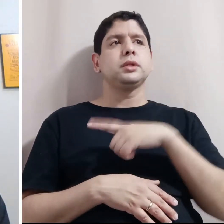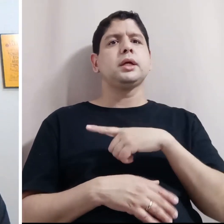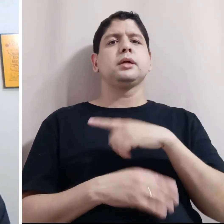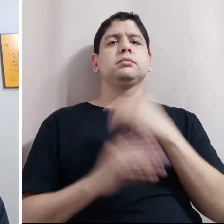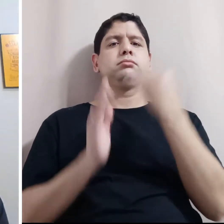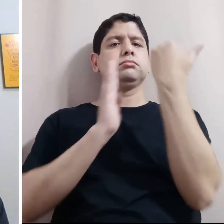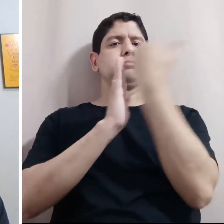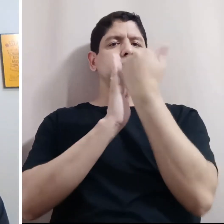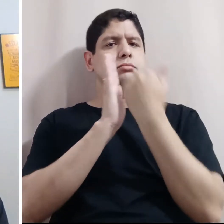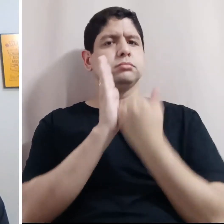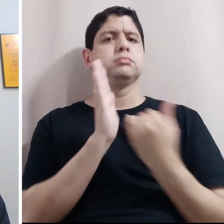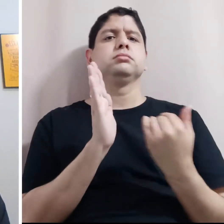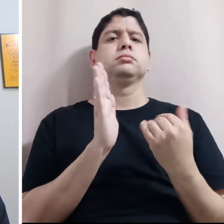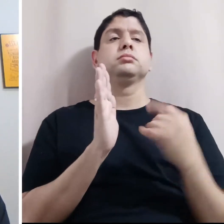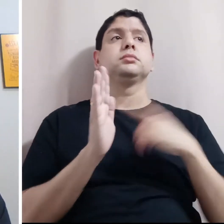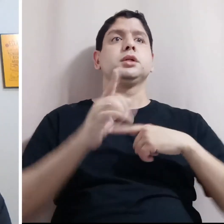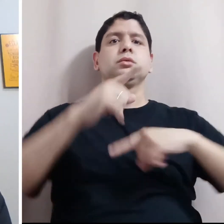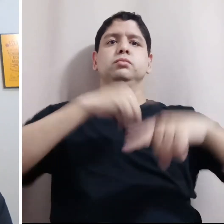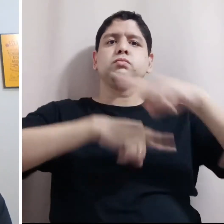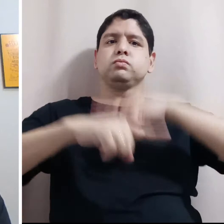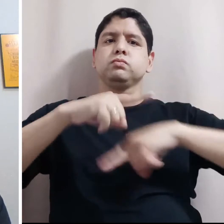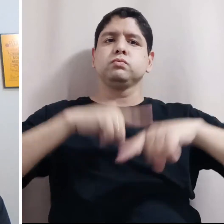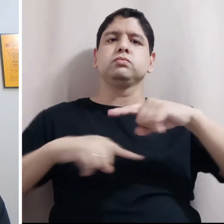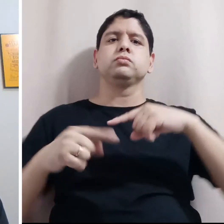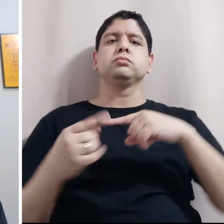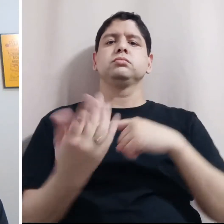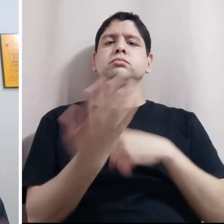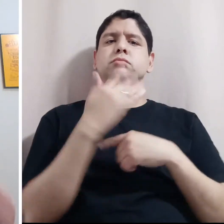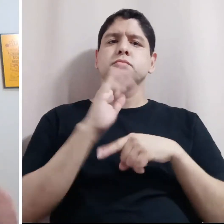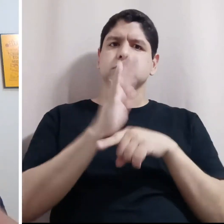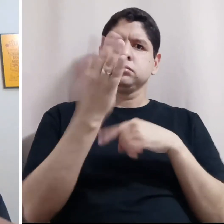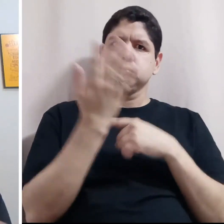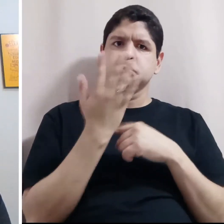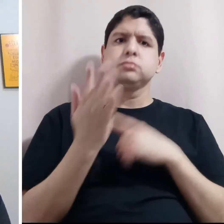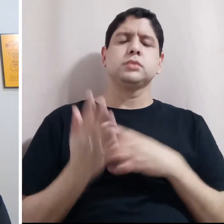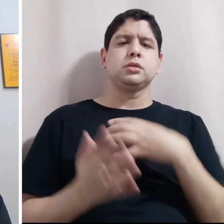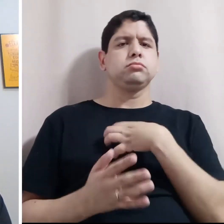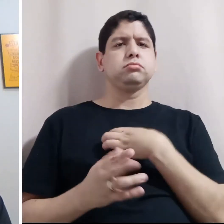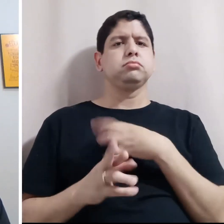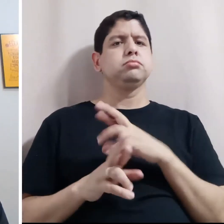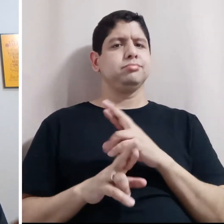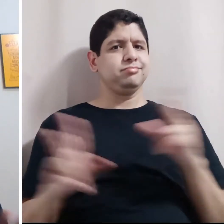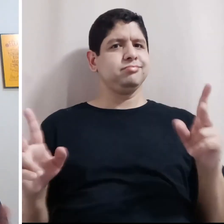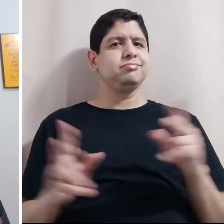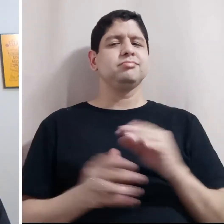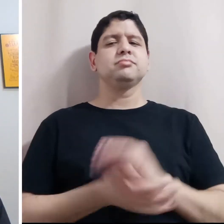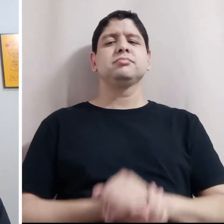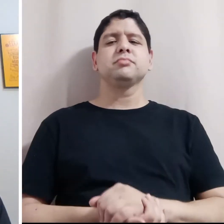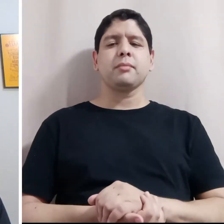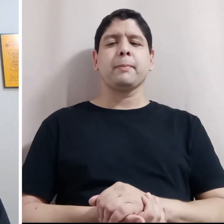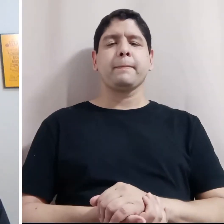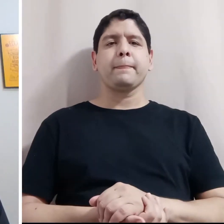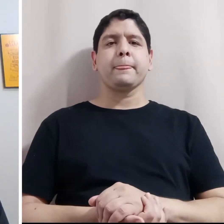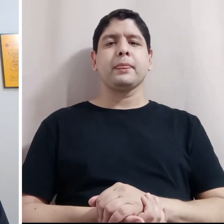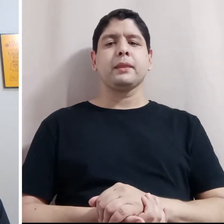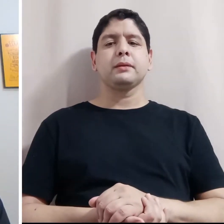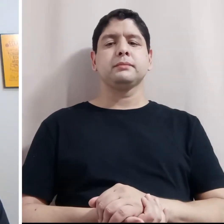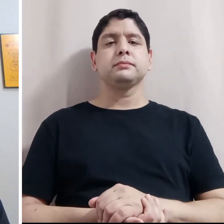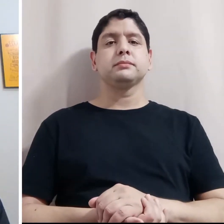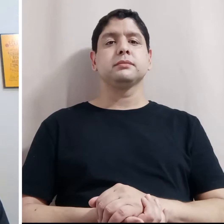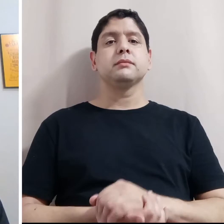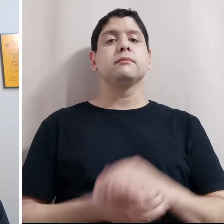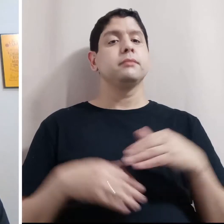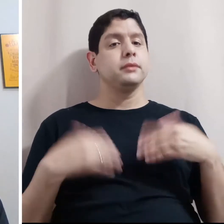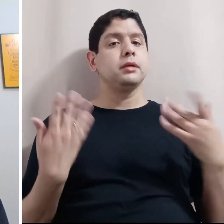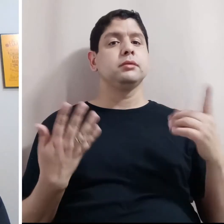governante, tinha suas próprias leis, eram umas independentes das outras, mas havia, né, alguma coisa ali em comum